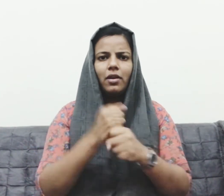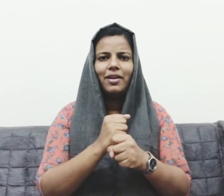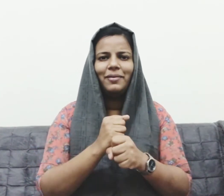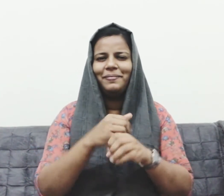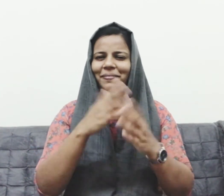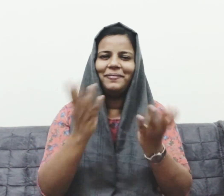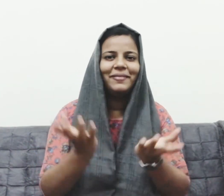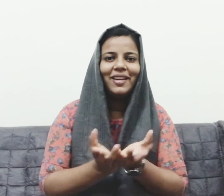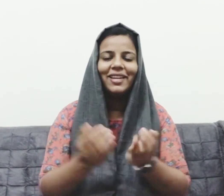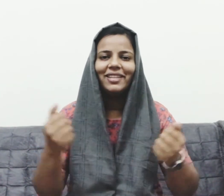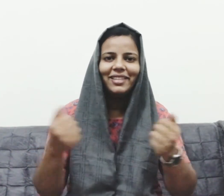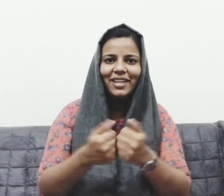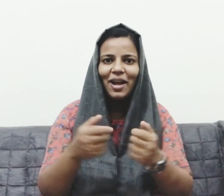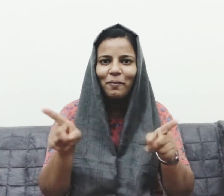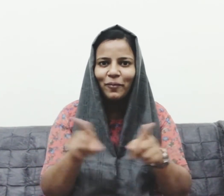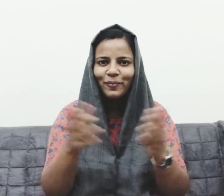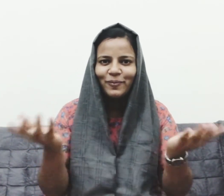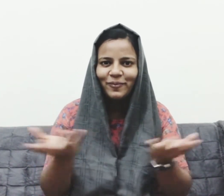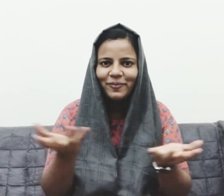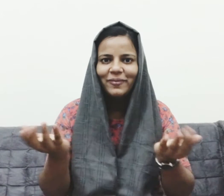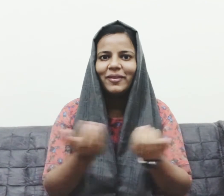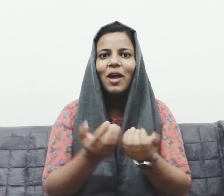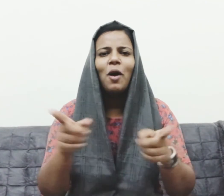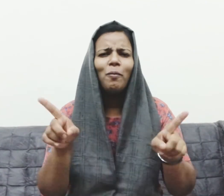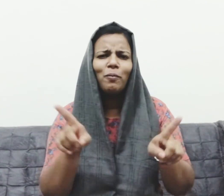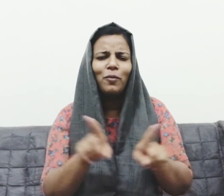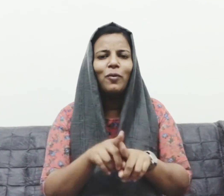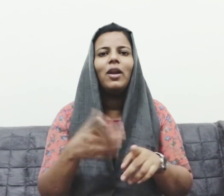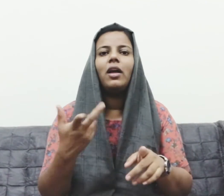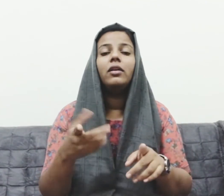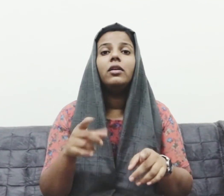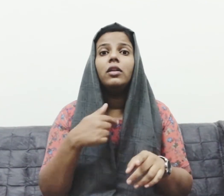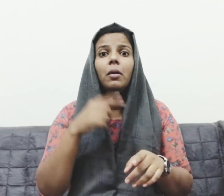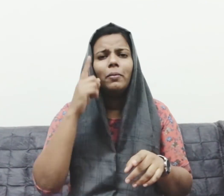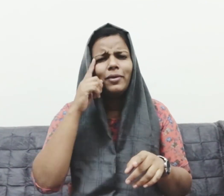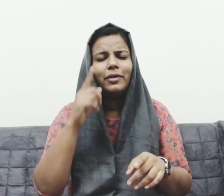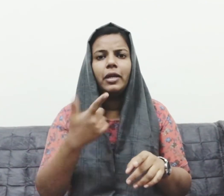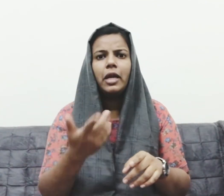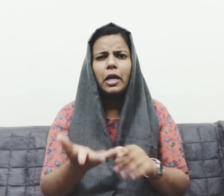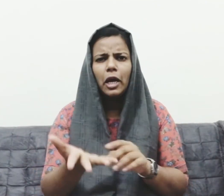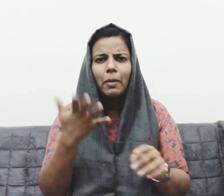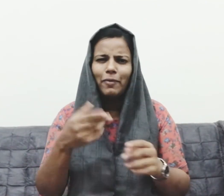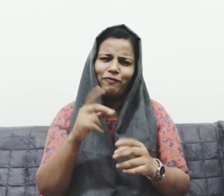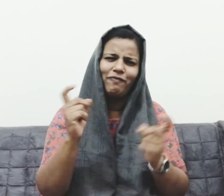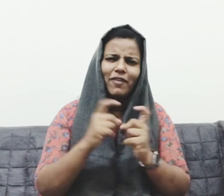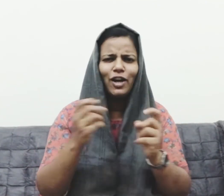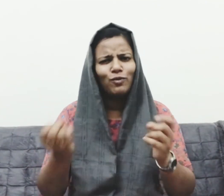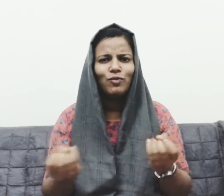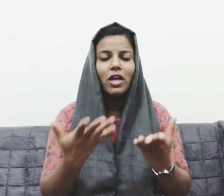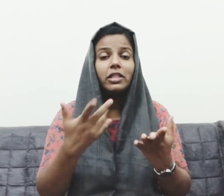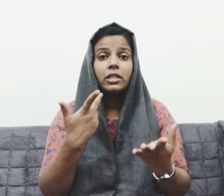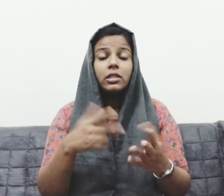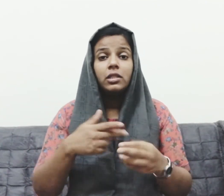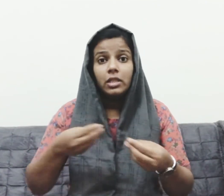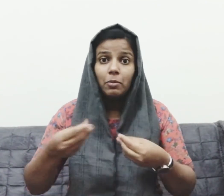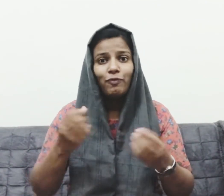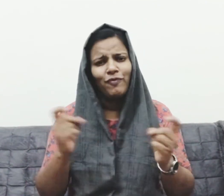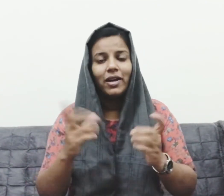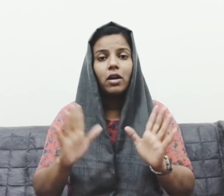ചട്ടിയും കലവല്ലേ, അങ്ങോട്ടും ഇങ്ങോട്ടും ഒക്കെ മുട്ടുകയും തട്ടുകയൊക്കെ ചെയ്യും. പക്ഷേ നമ്മൾ എന്ത് ചെയ്യണം? പെട്ടെന്ന് തന്നെ നമ്മൾ സമാധാനത്തിൽ ആ വ്യക്തിയുമായിട്ട്, നമ്മുടെ